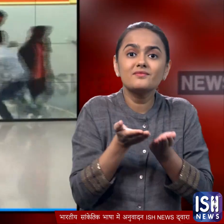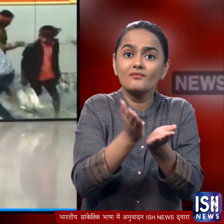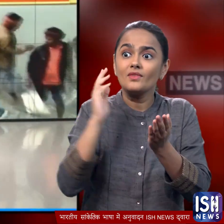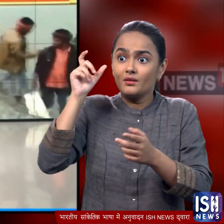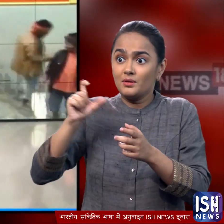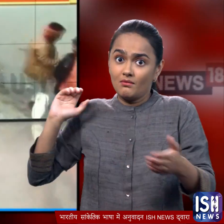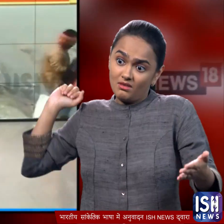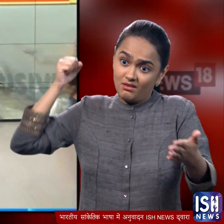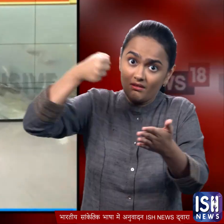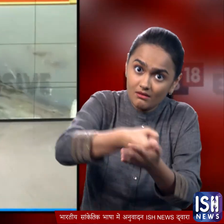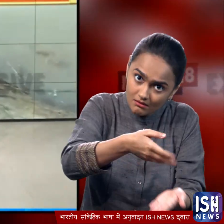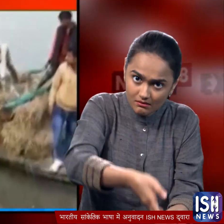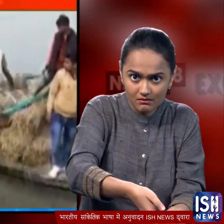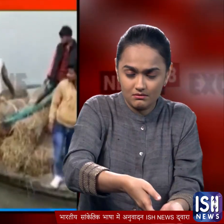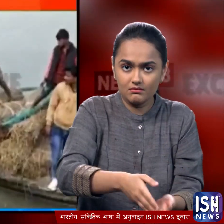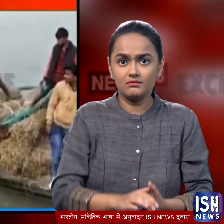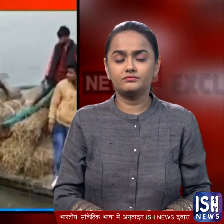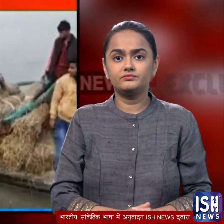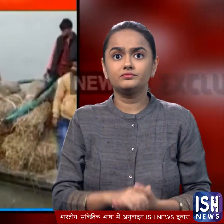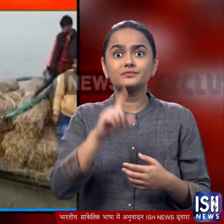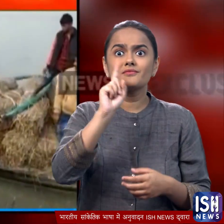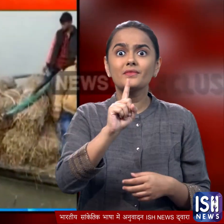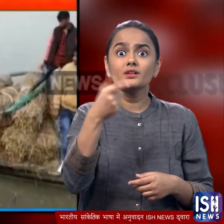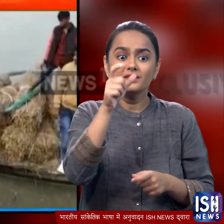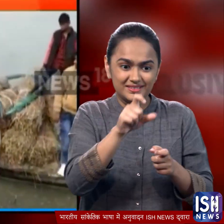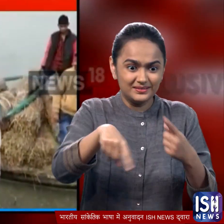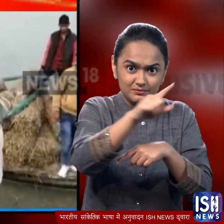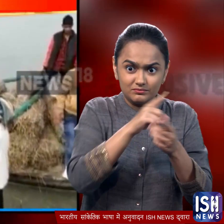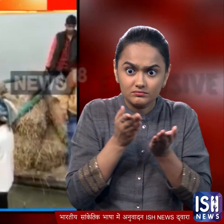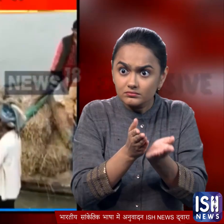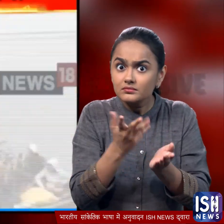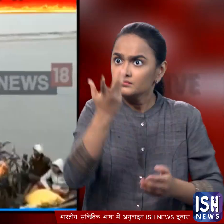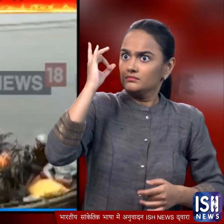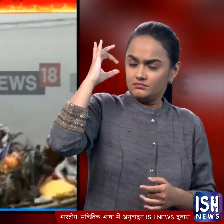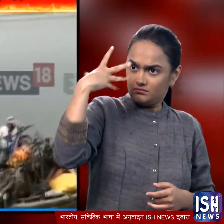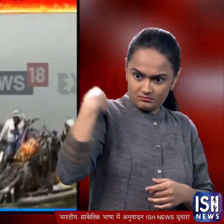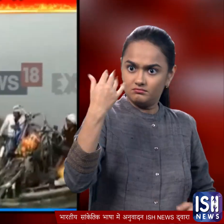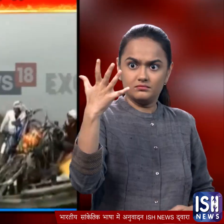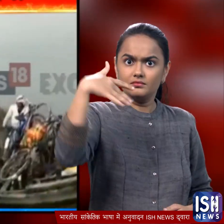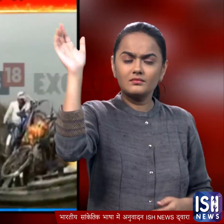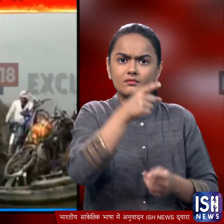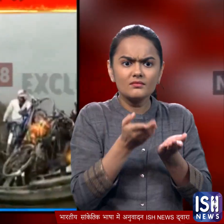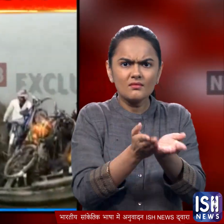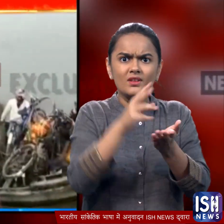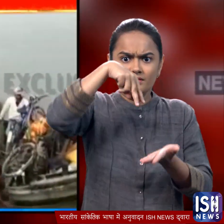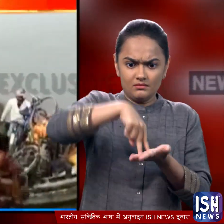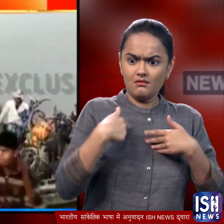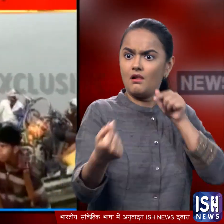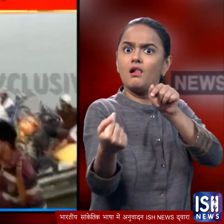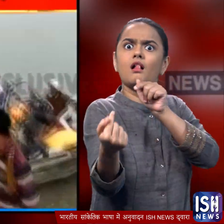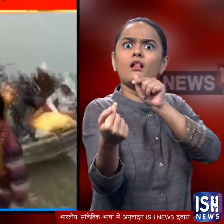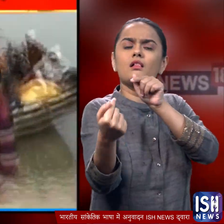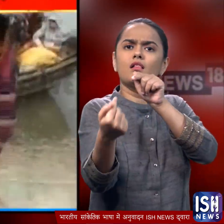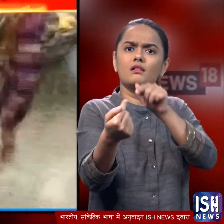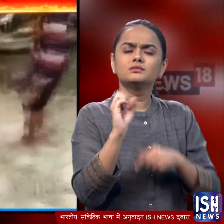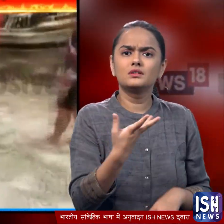के किनारे पर पहुंची थी, लेकिन नाविक इस टीम को देखते ही भड़क गया और वो नाव पर खड़े होकर बहस करने लगा। ठीक है भाई,